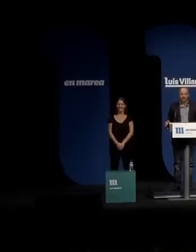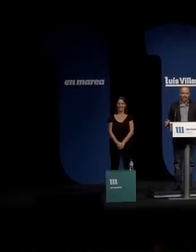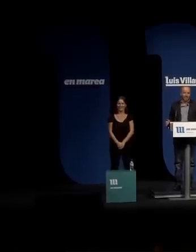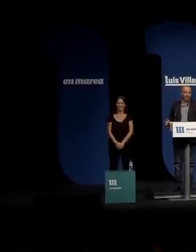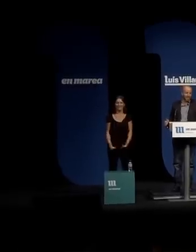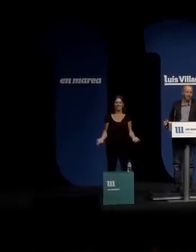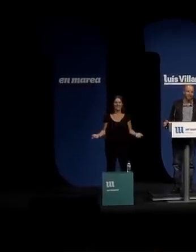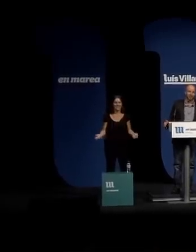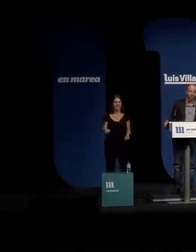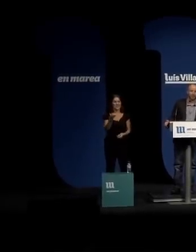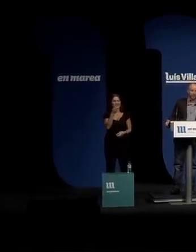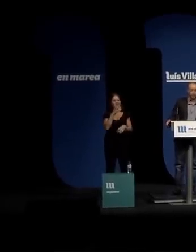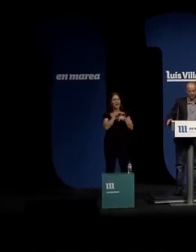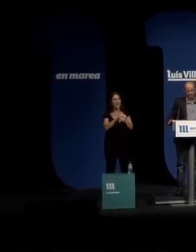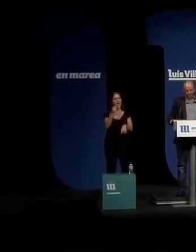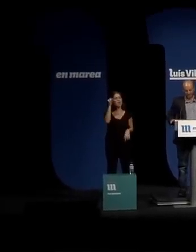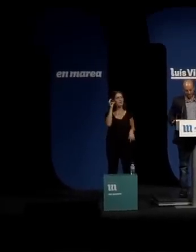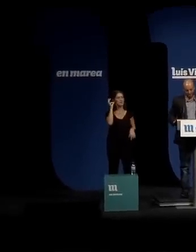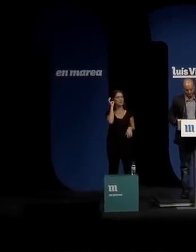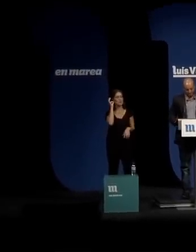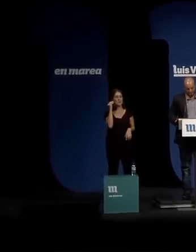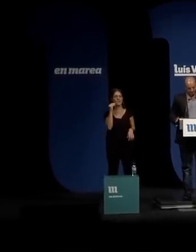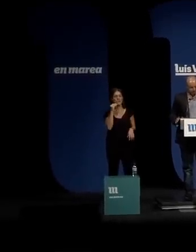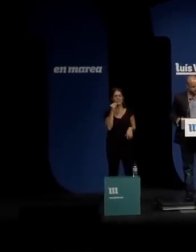Boas noites, amigas, amigos, Ferrol.